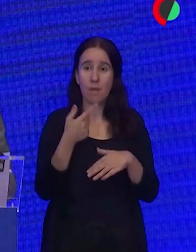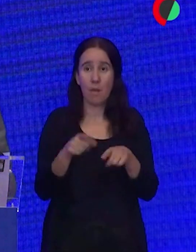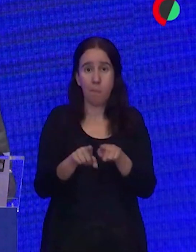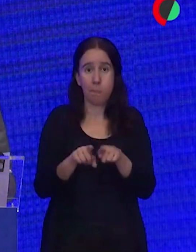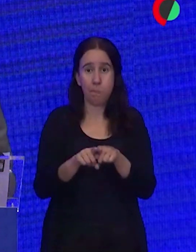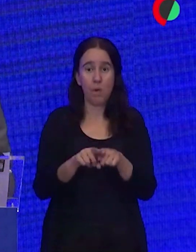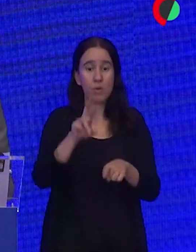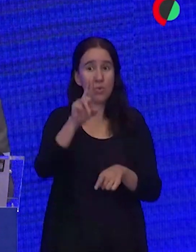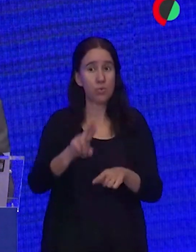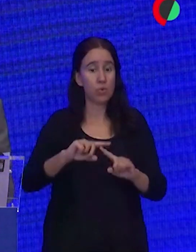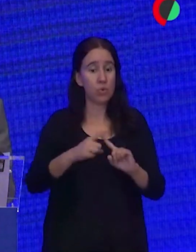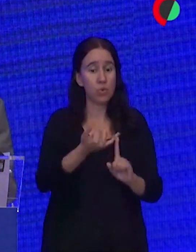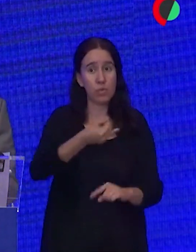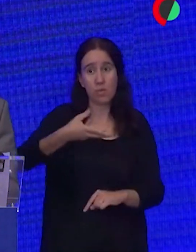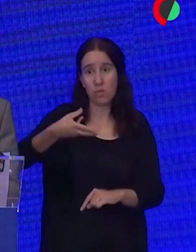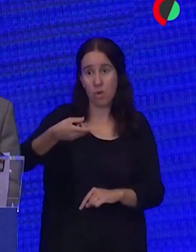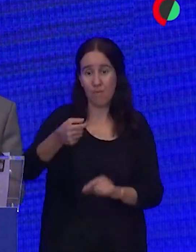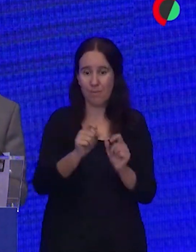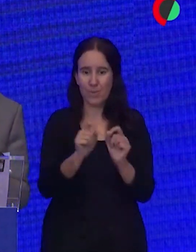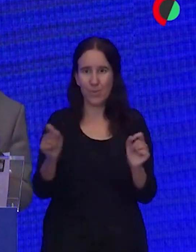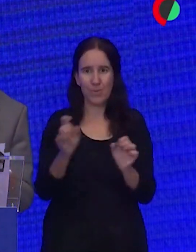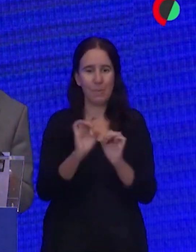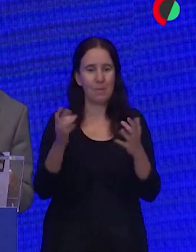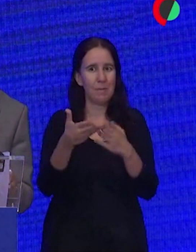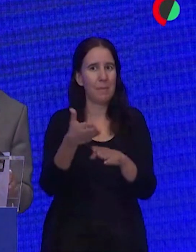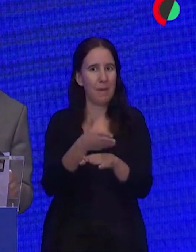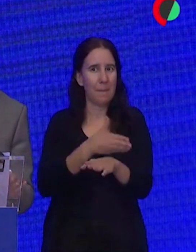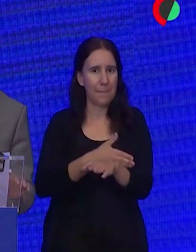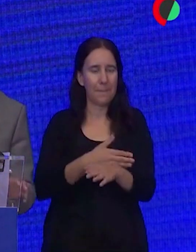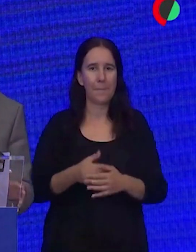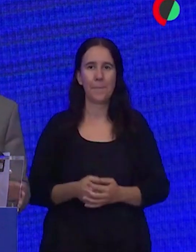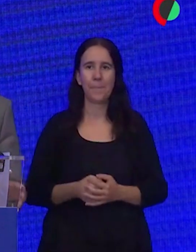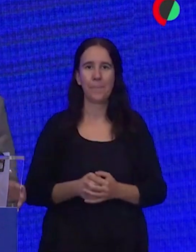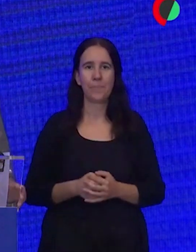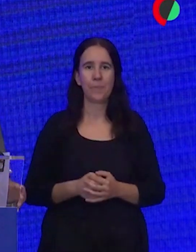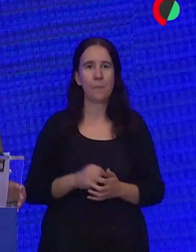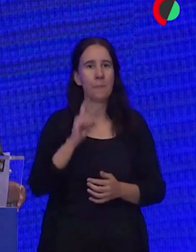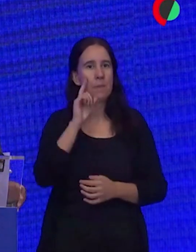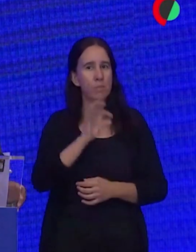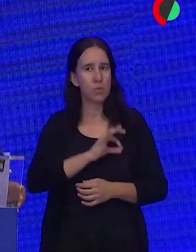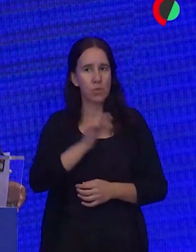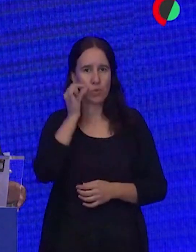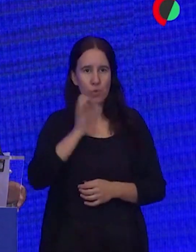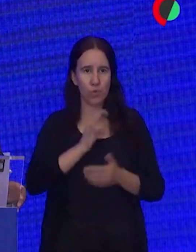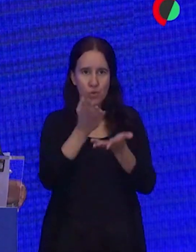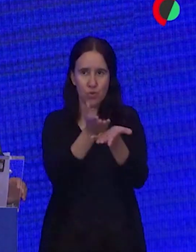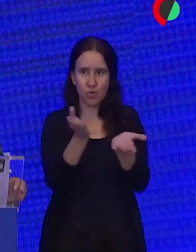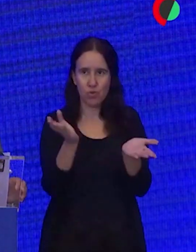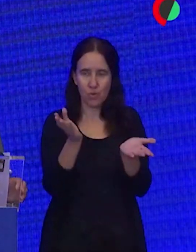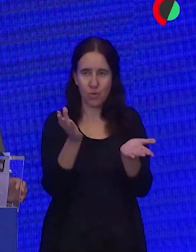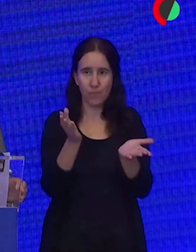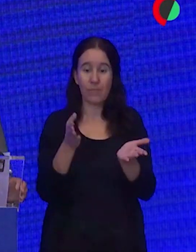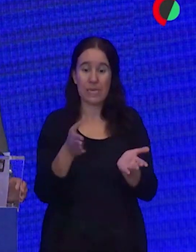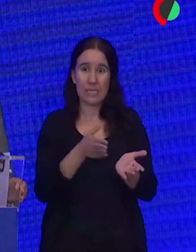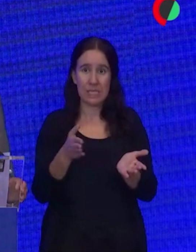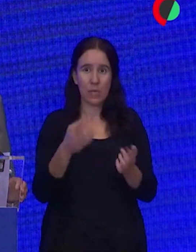aos valores de 2019, período pré-pandemia. Minhas senhoras e meus senhores, a